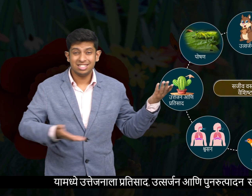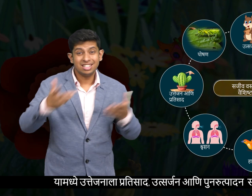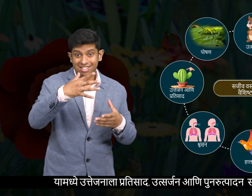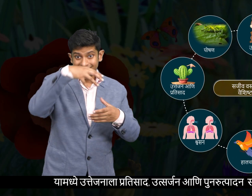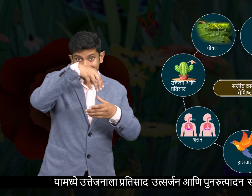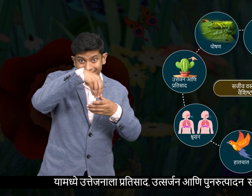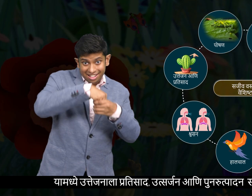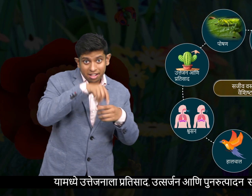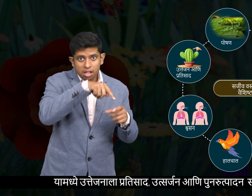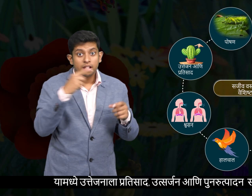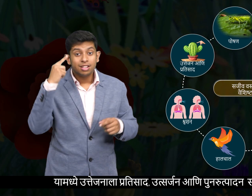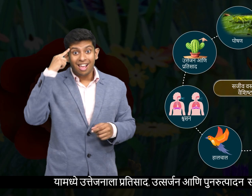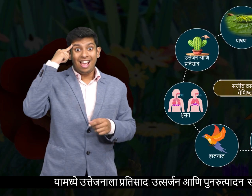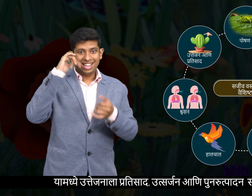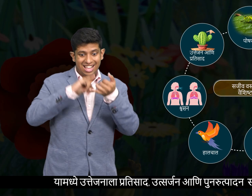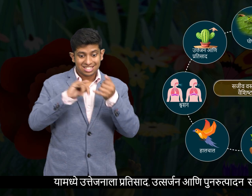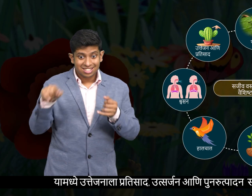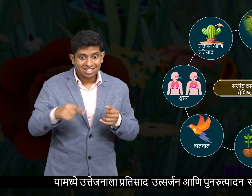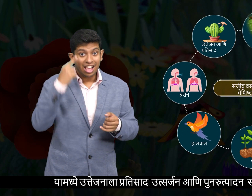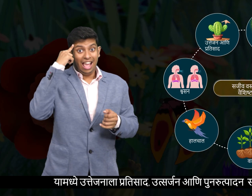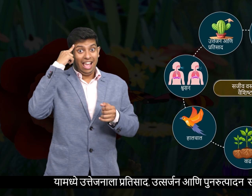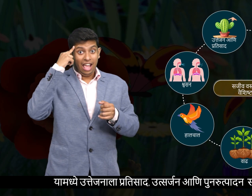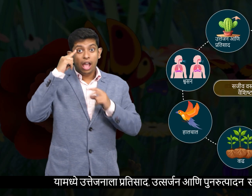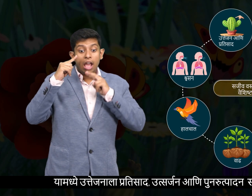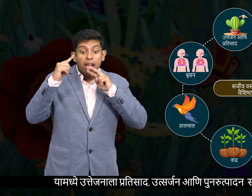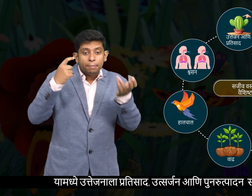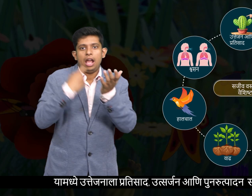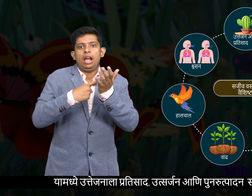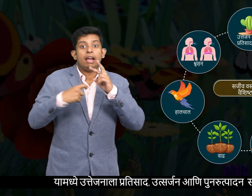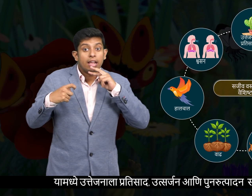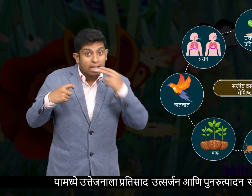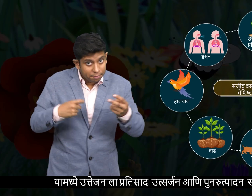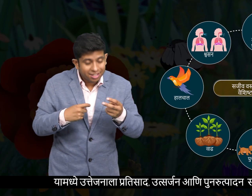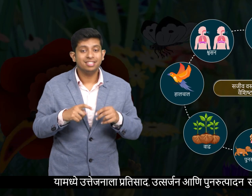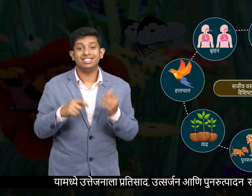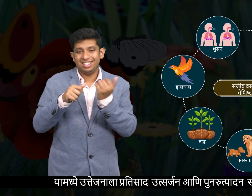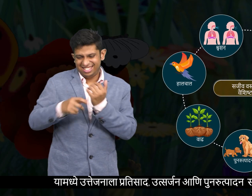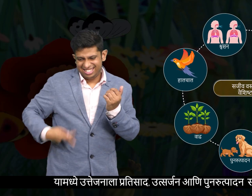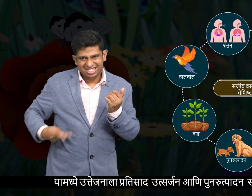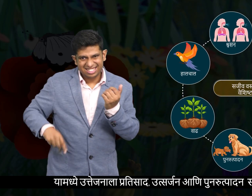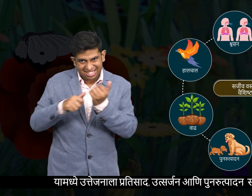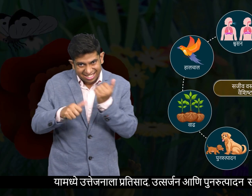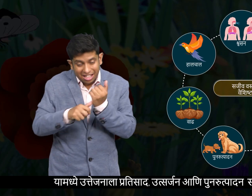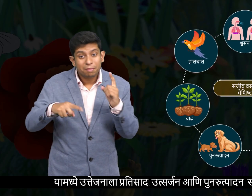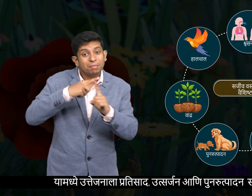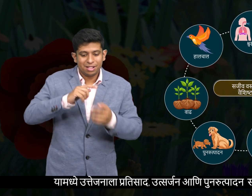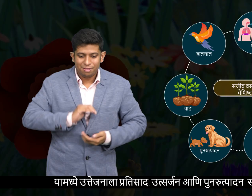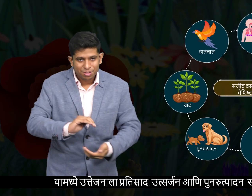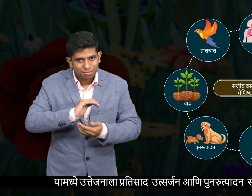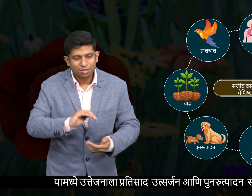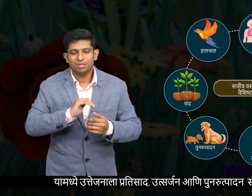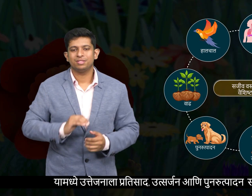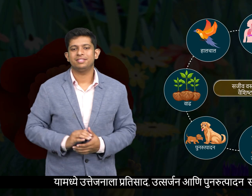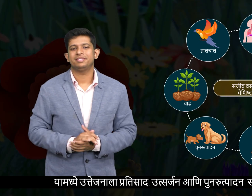यामध्ये उत्तेजनाला प्रतिसाद, उत्सर्जन आणि पुनरुत्पादन